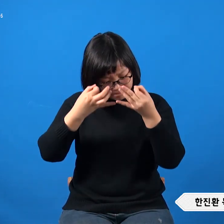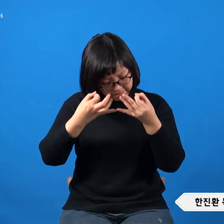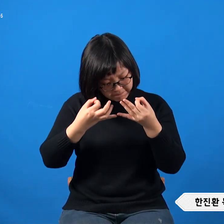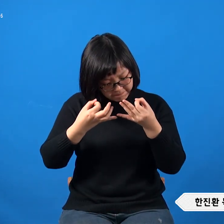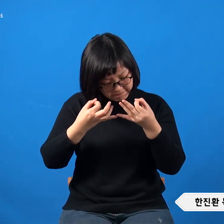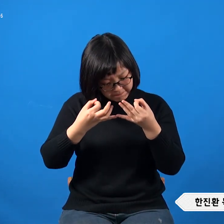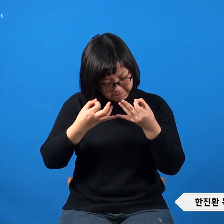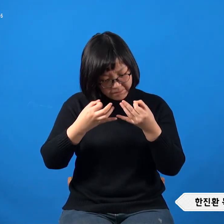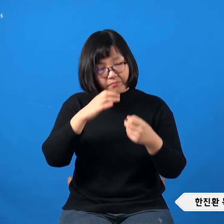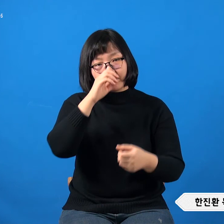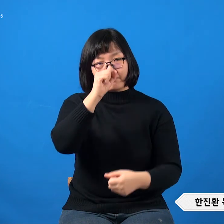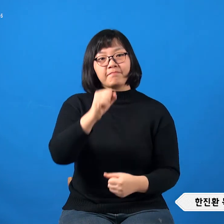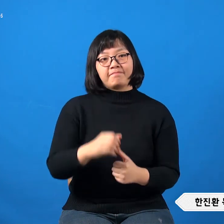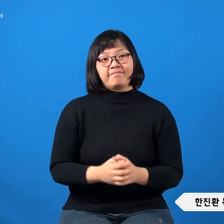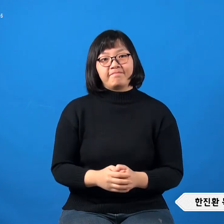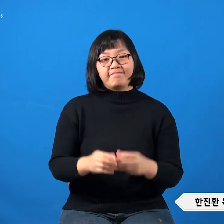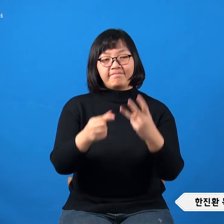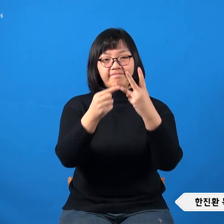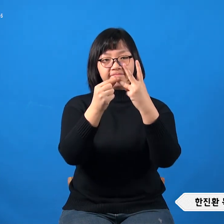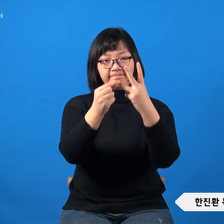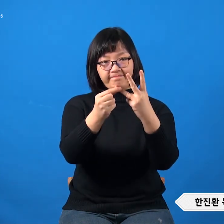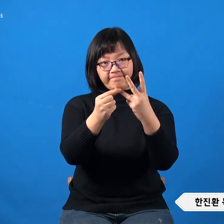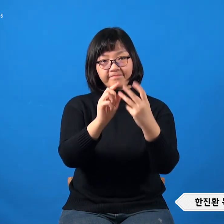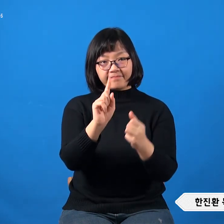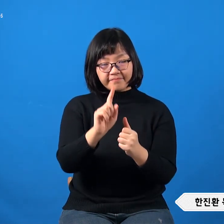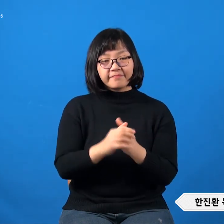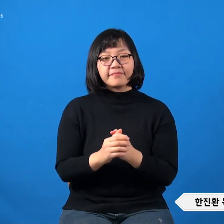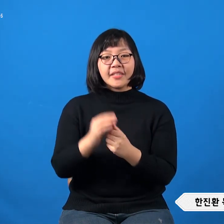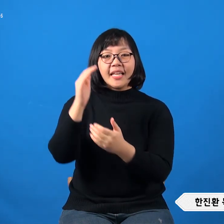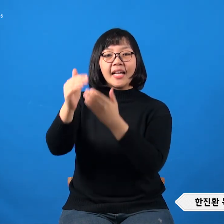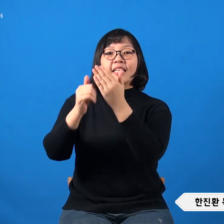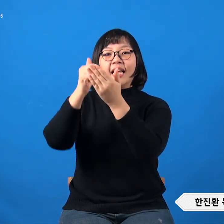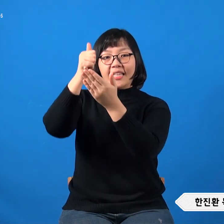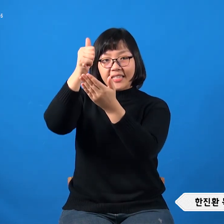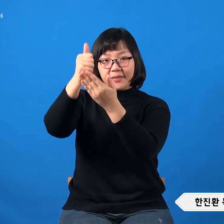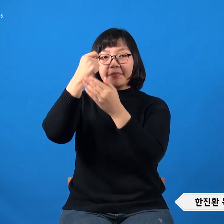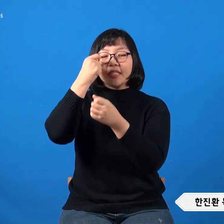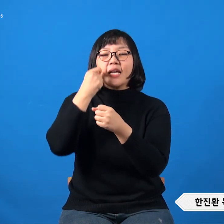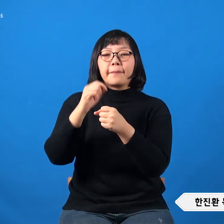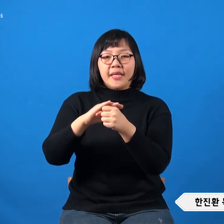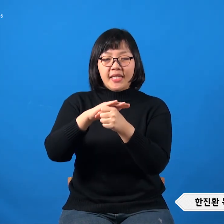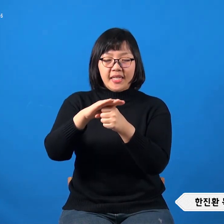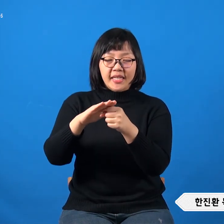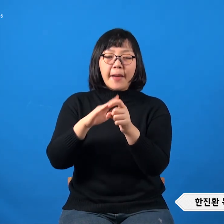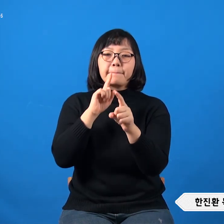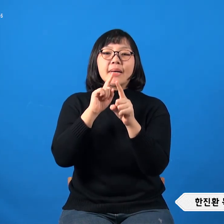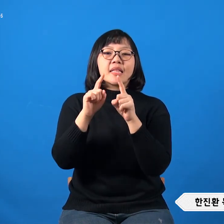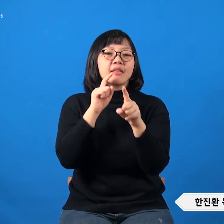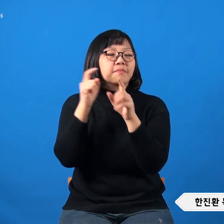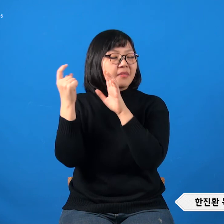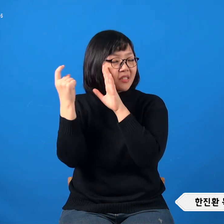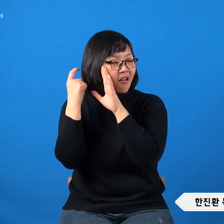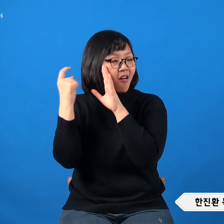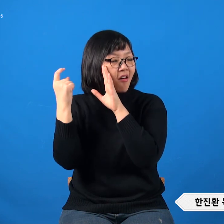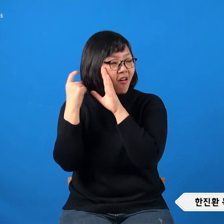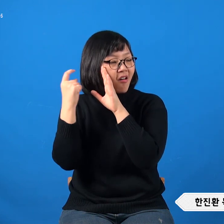됩니다. 세 번째로는 하나님의 자비의 음성을 들을 수 있어야 됩니다.